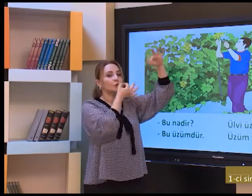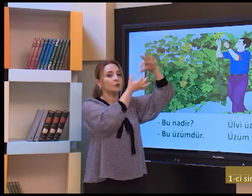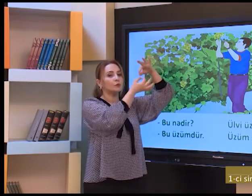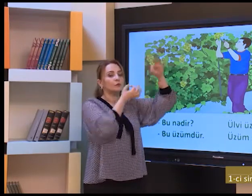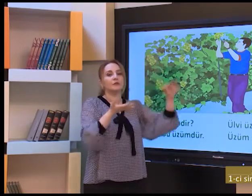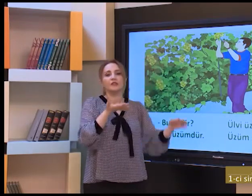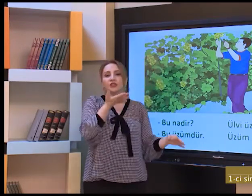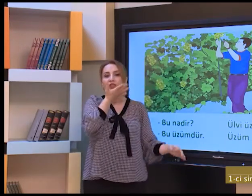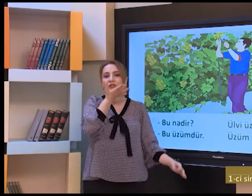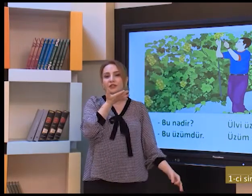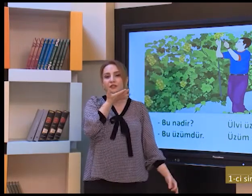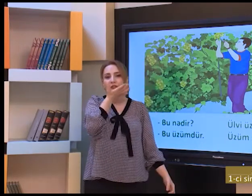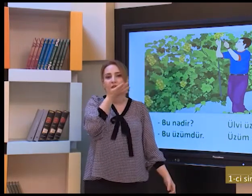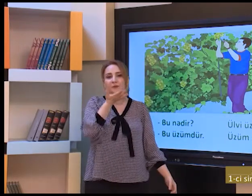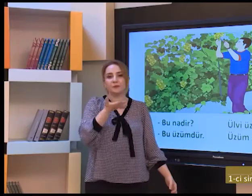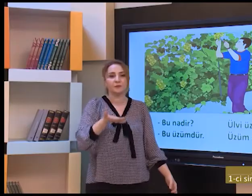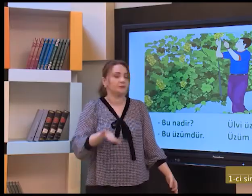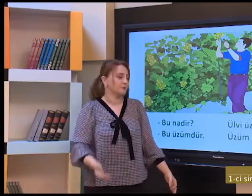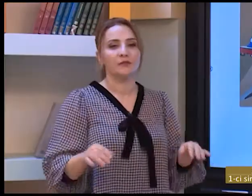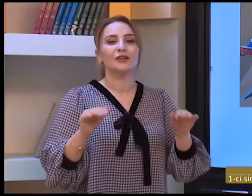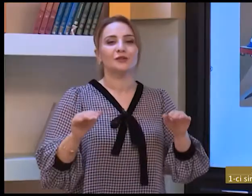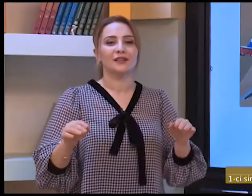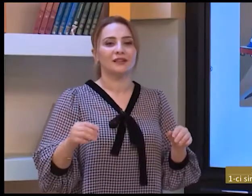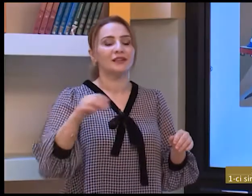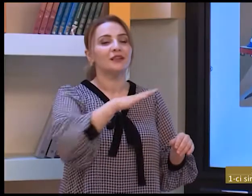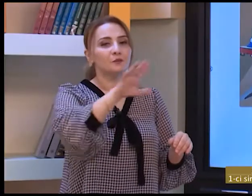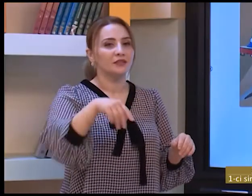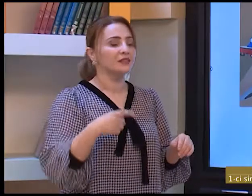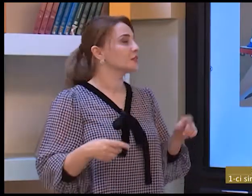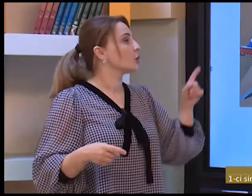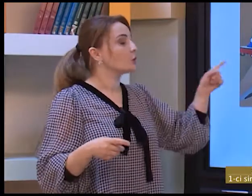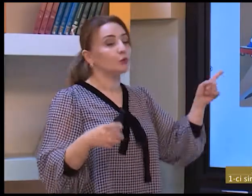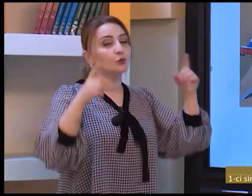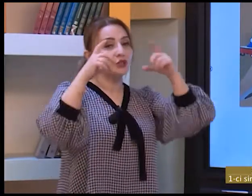Üzüm şirindir. Uşaqlar, biz bu